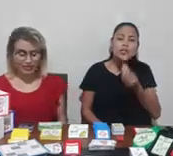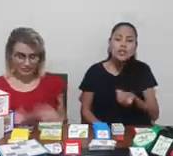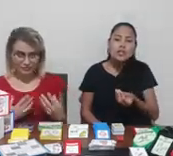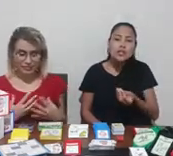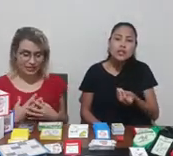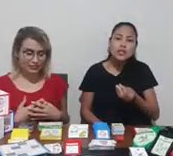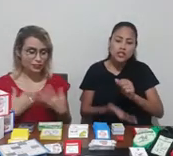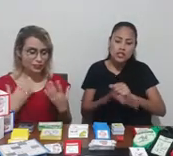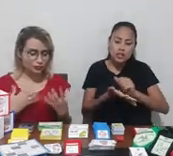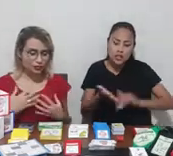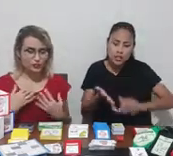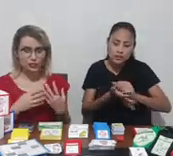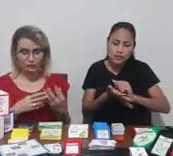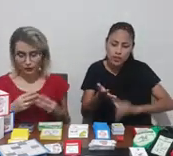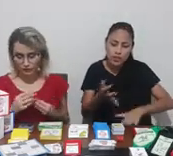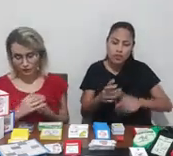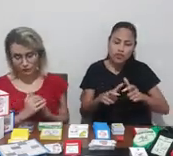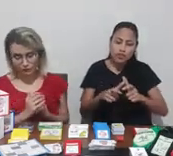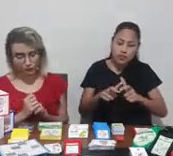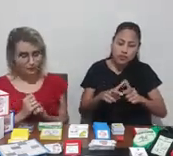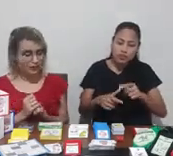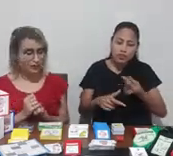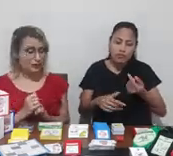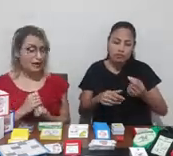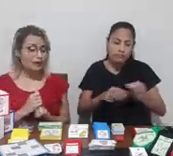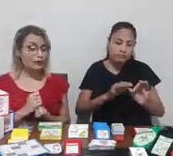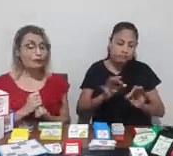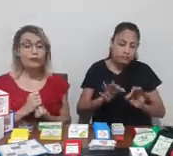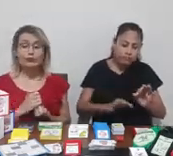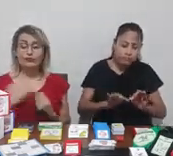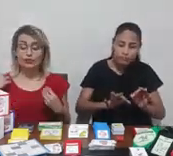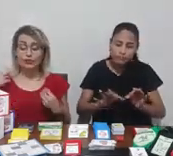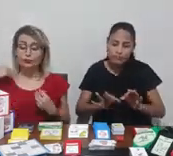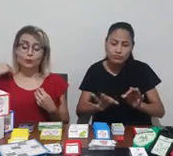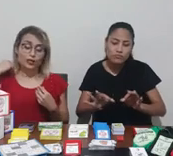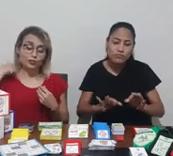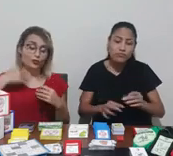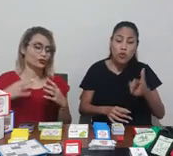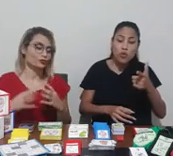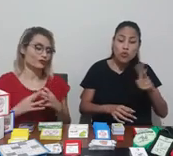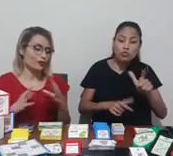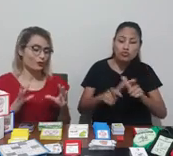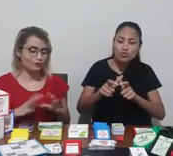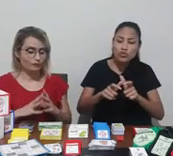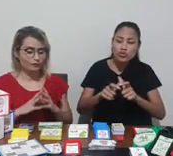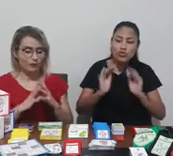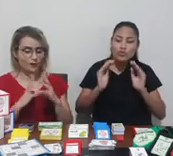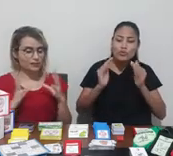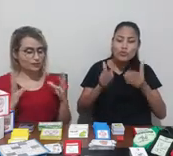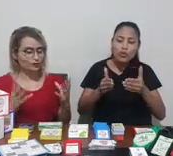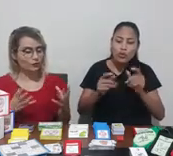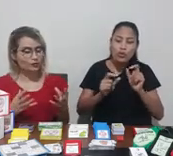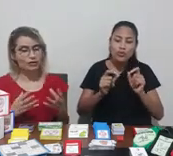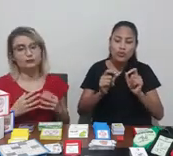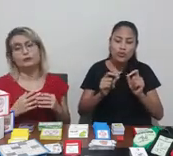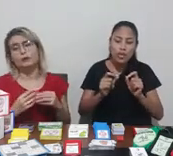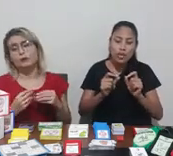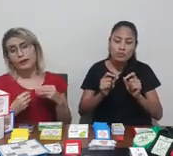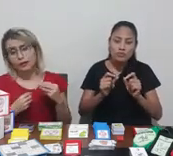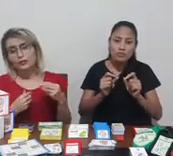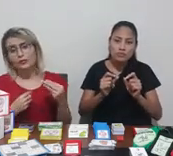de atividades, de joguinhos que a gente foi desenvolvendo, aí um outro joguinho que eu acho que hoje o foco está mais assim